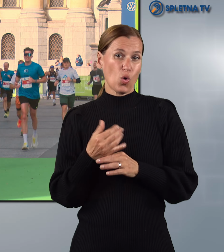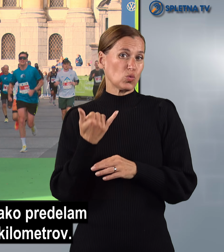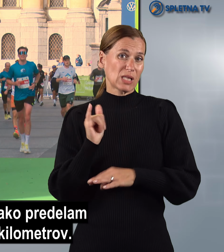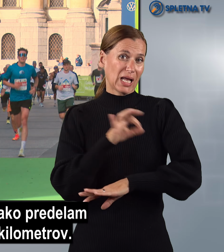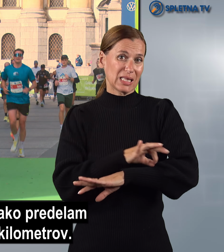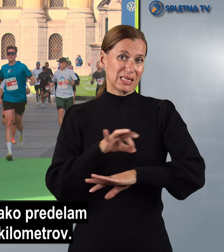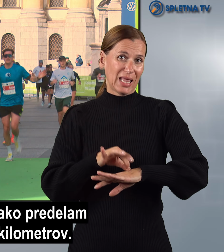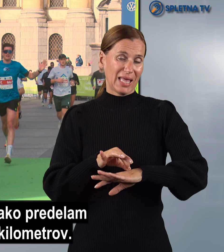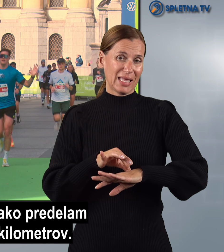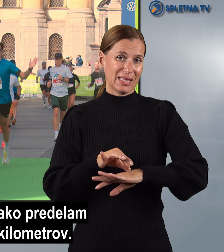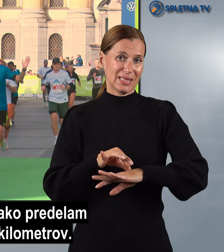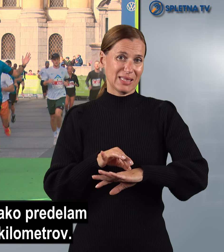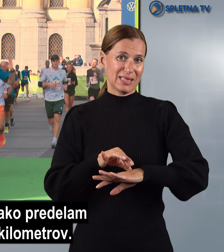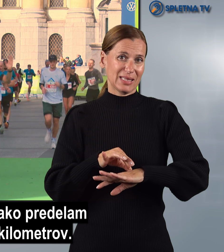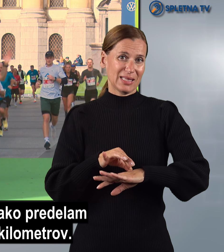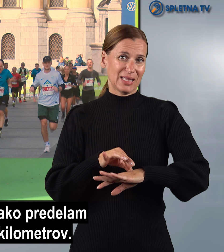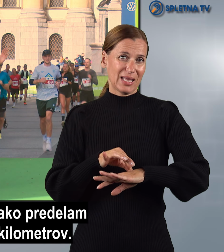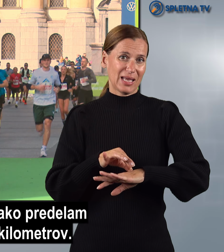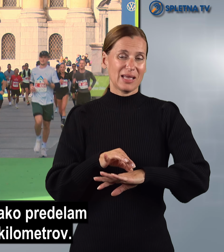Vsak teden tako predelam